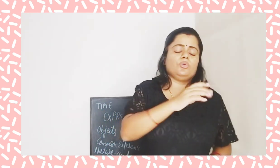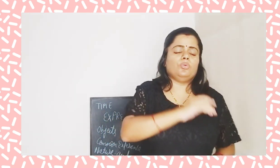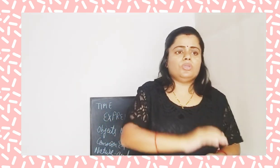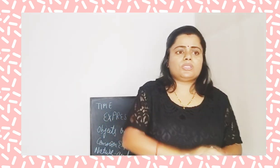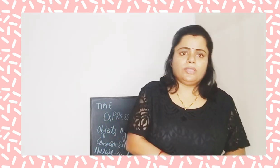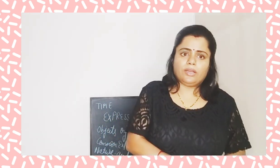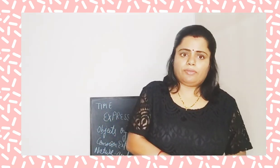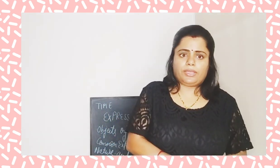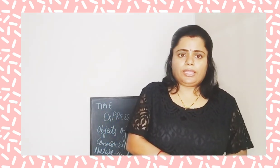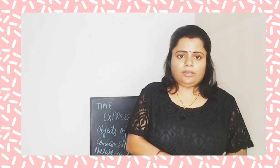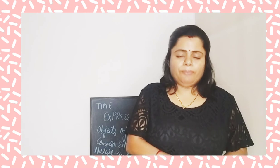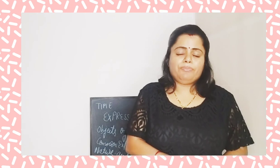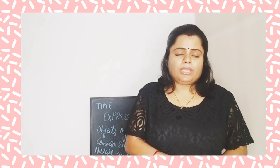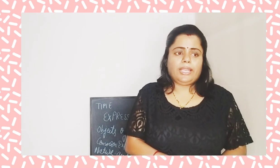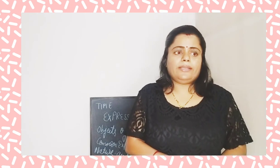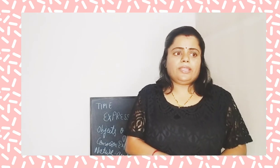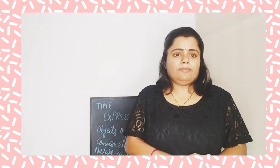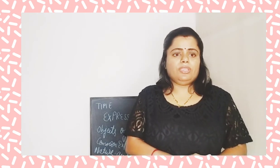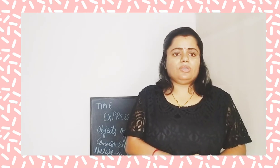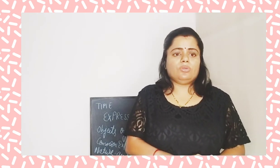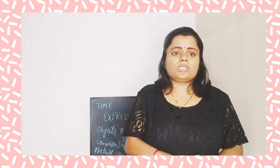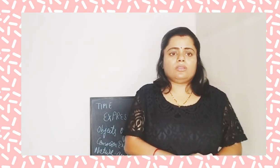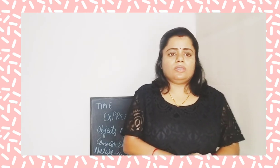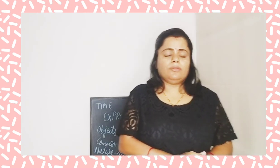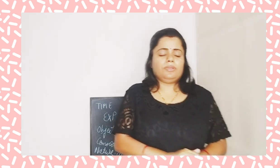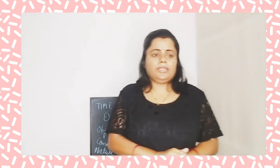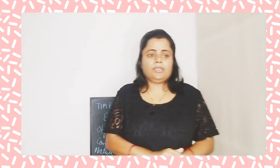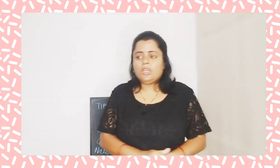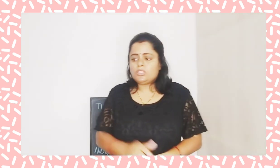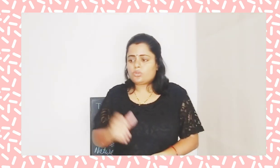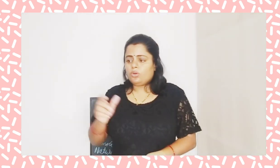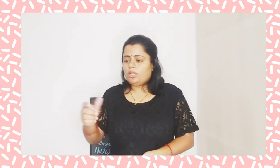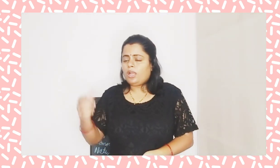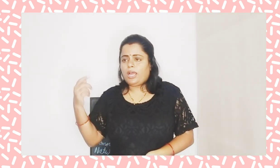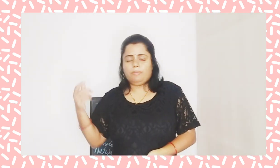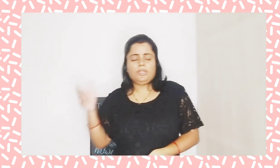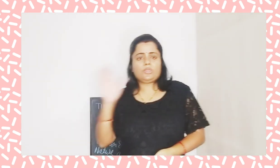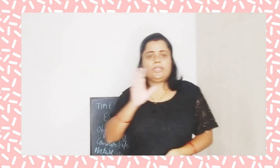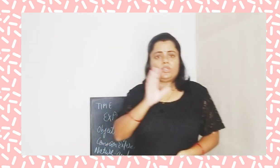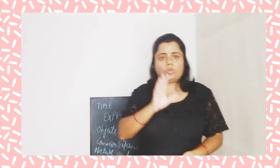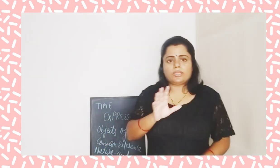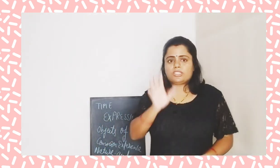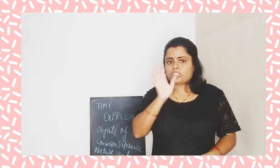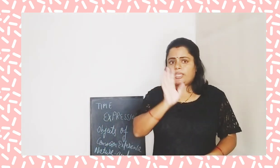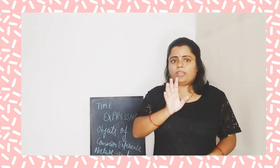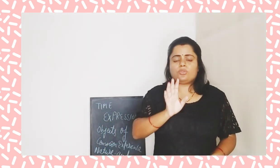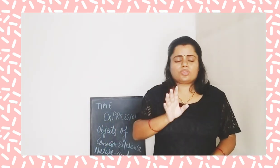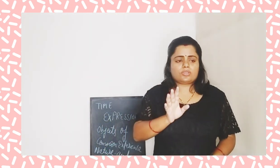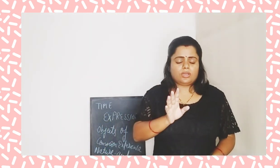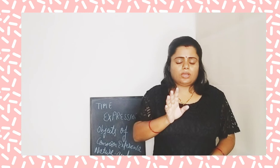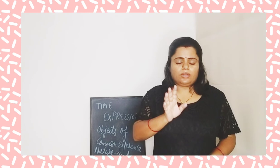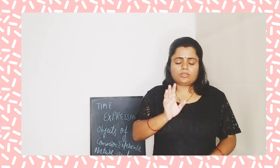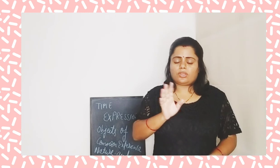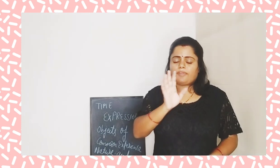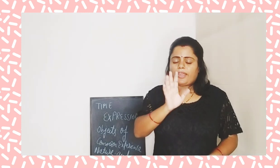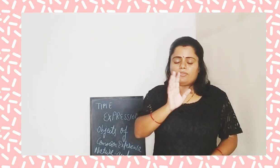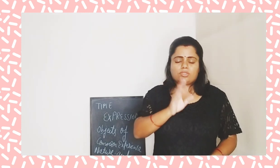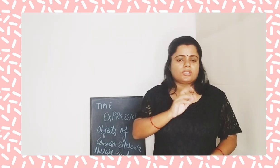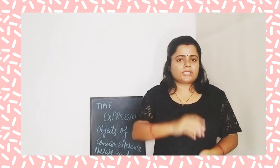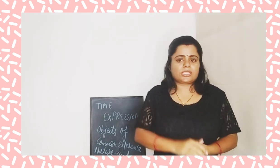यूज द विद दैट, राइट? देन वी यूज द वेटर. सो हमने इन टोटल फाइव यूजेस डिस्कस किए